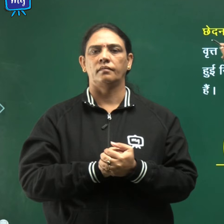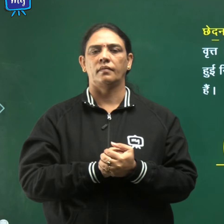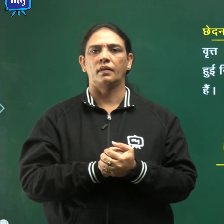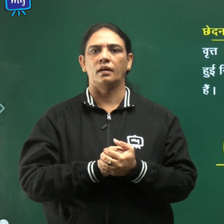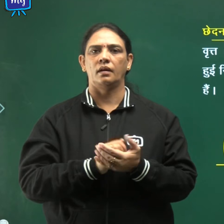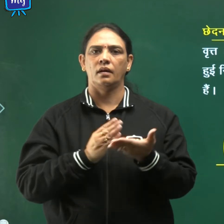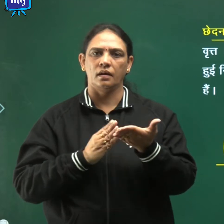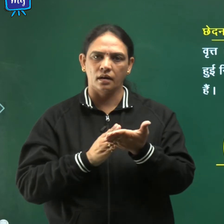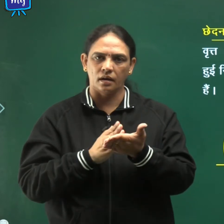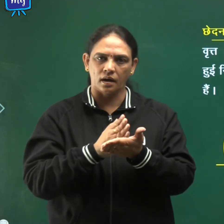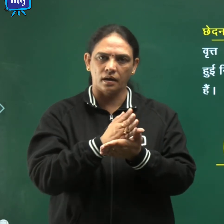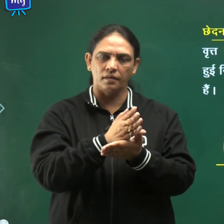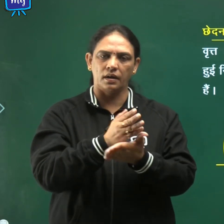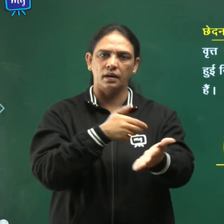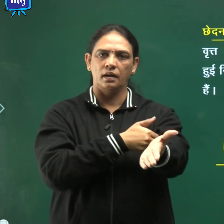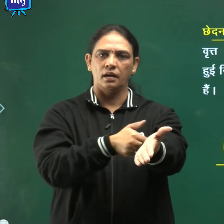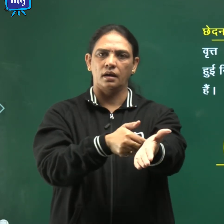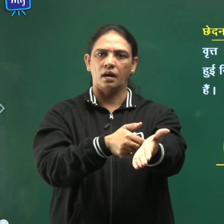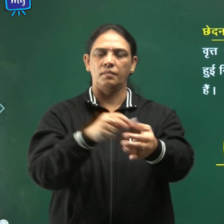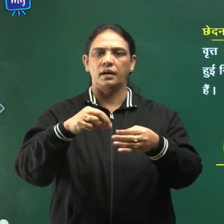छेदन रेखा